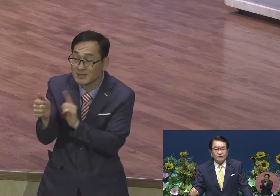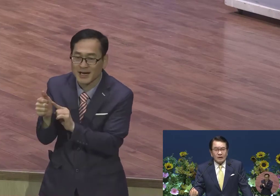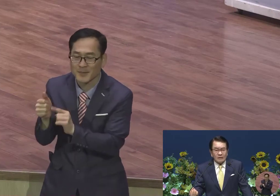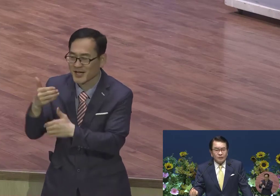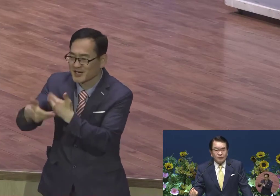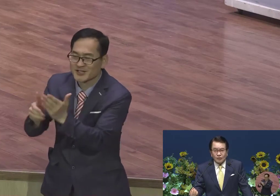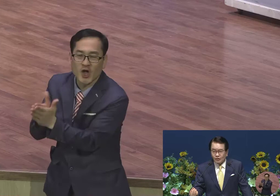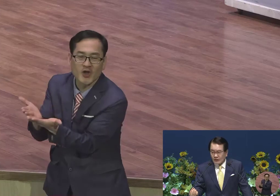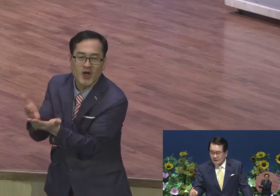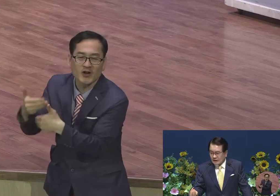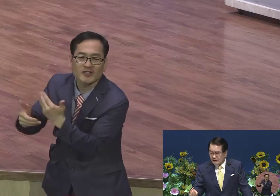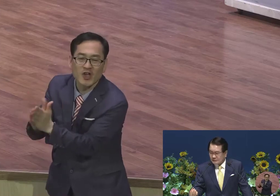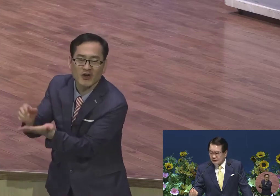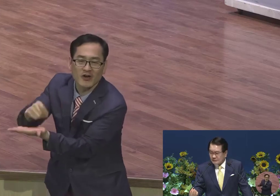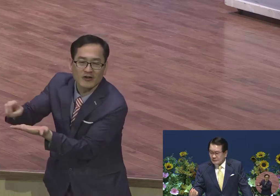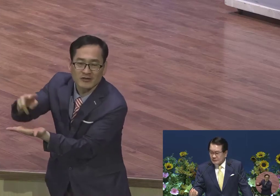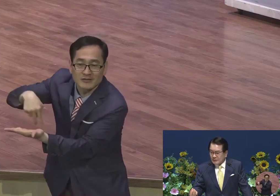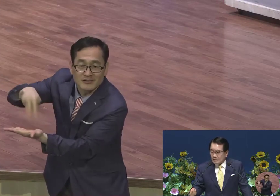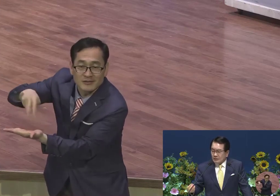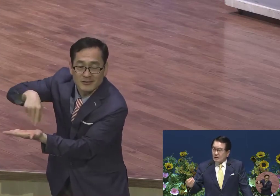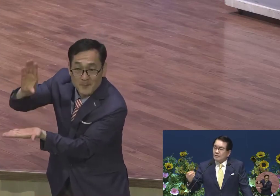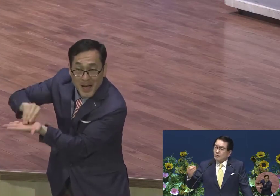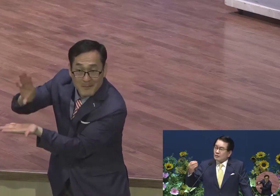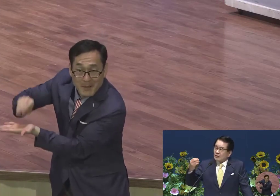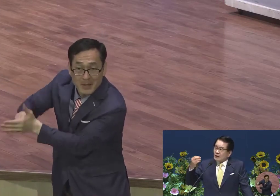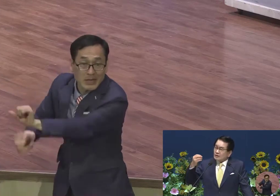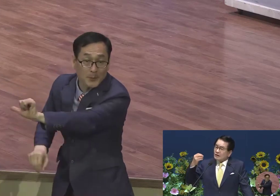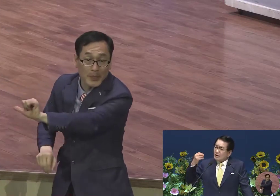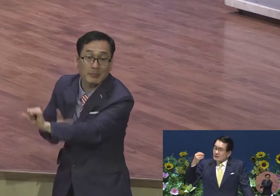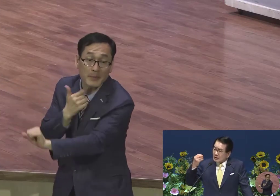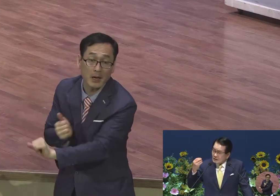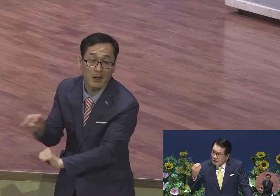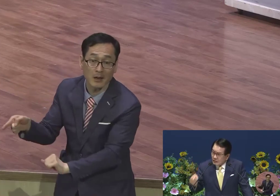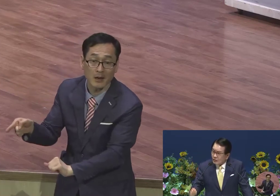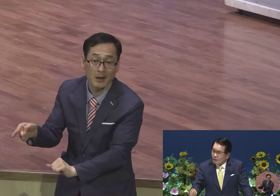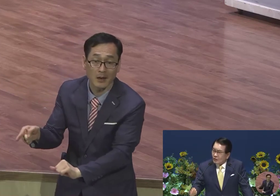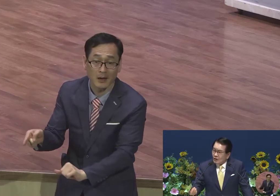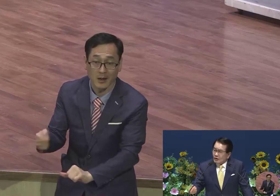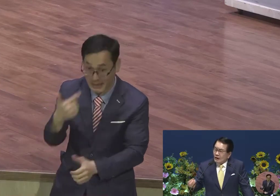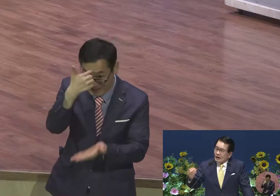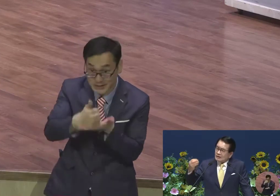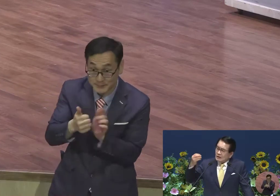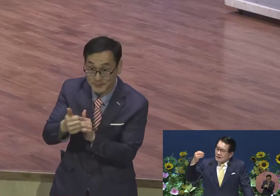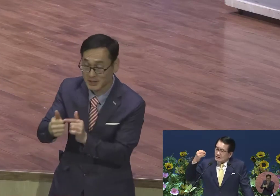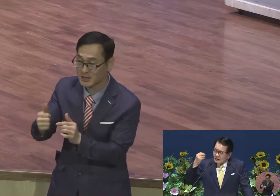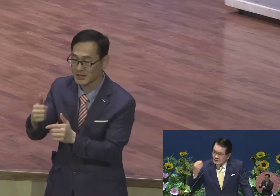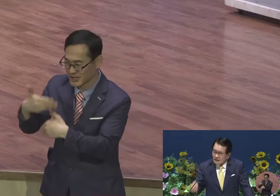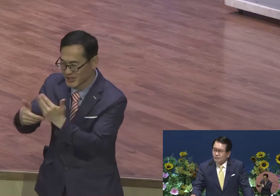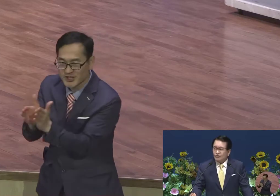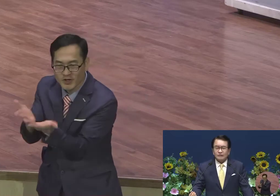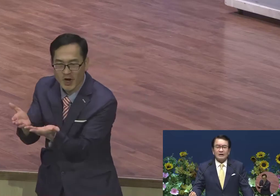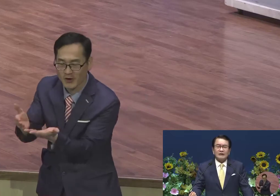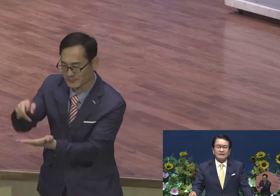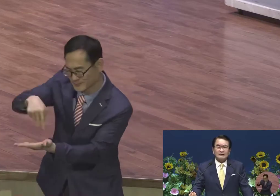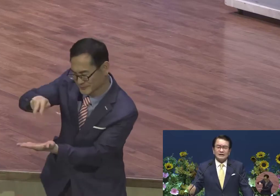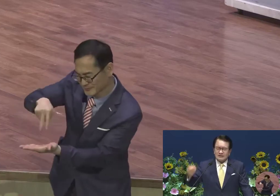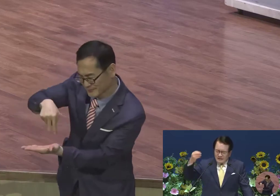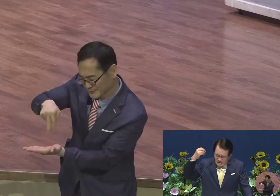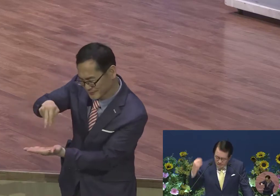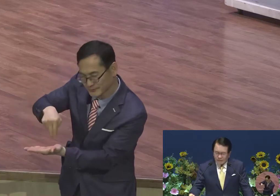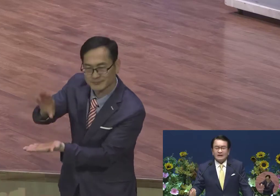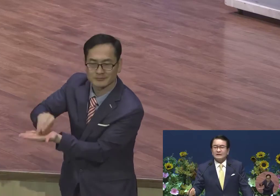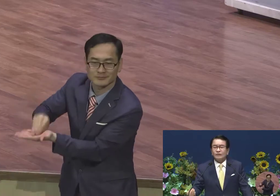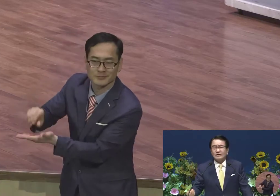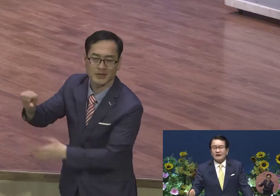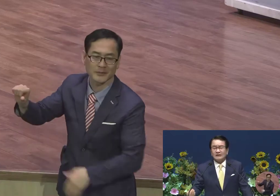여러분 한 번도 통독 안 했잖아 그분은 진리 찾으려고 내가 진리 찾는 날 불교 떠나갈 것인데